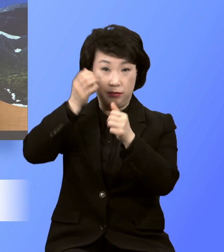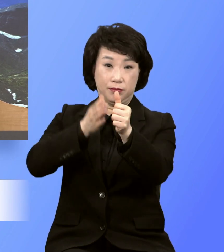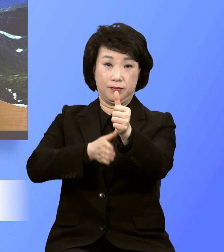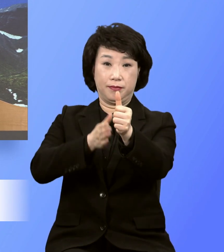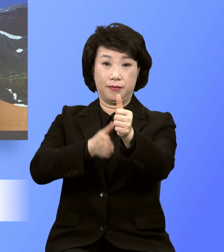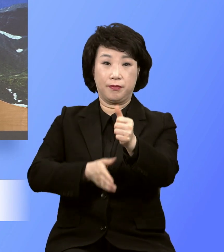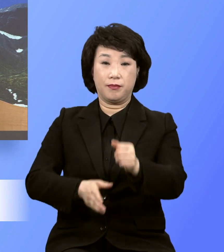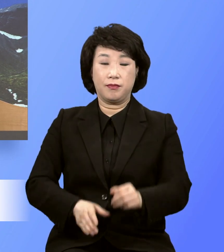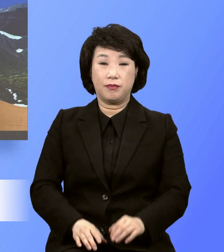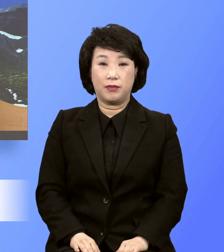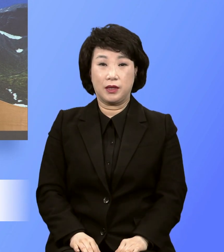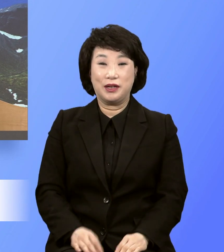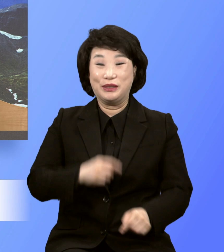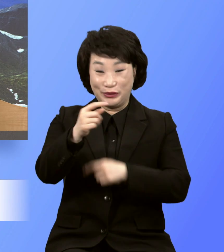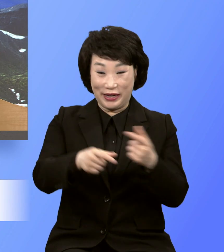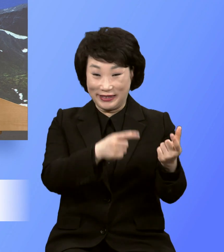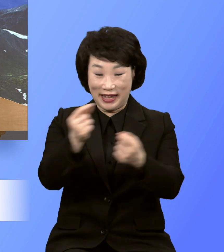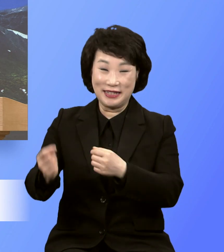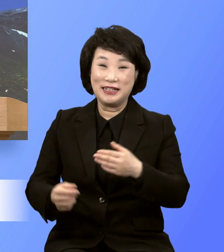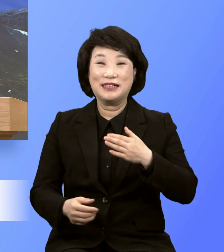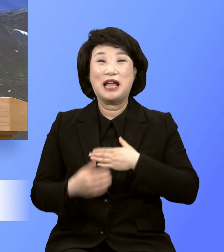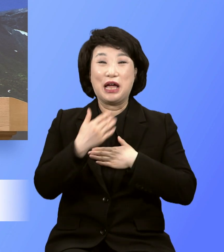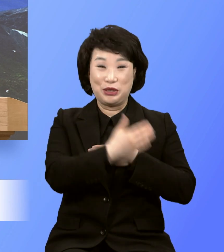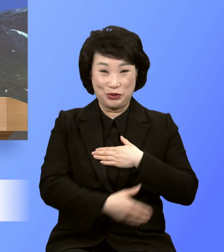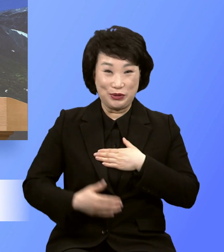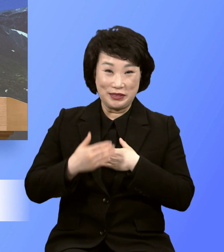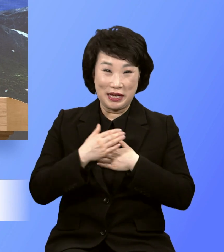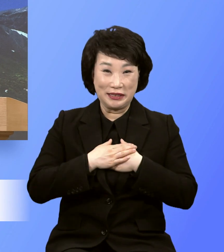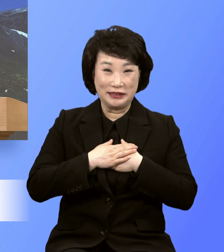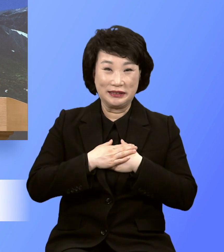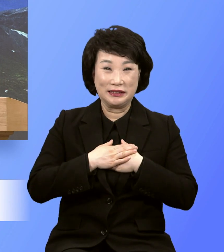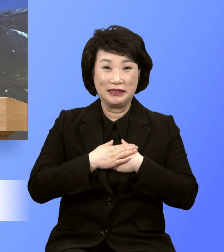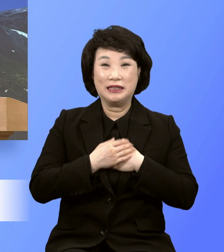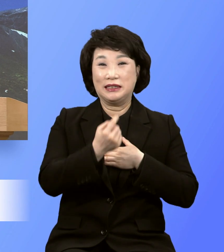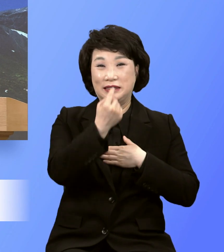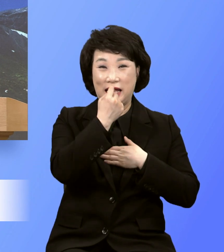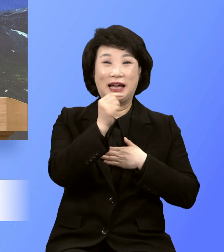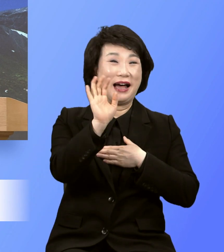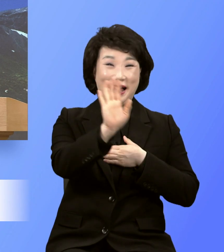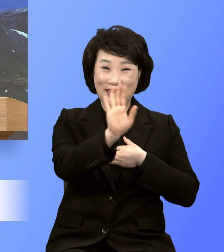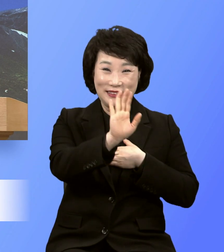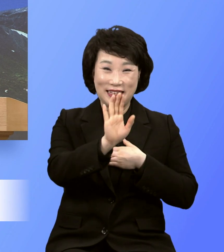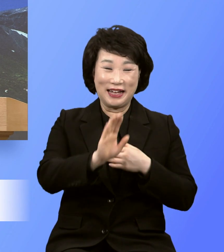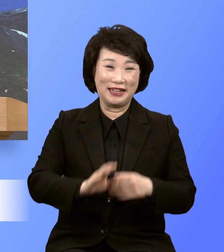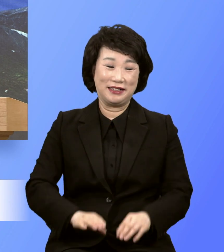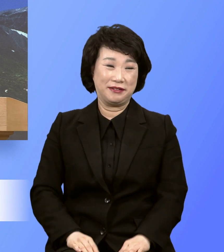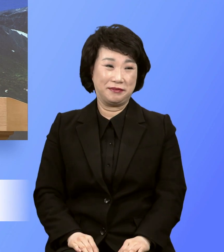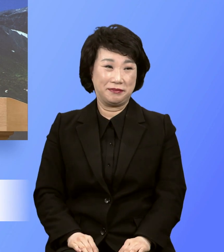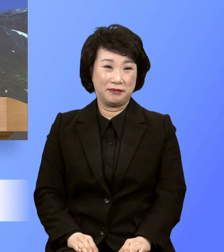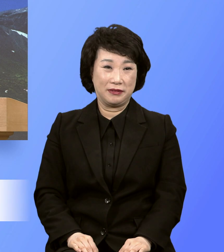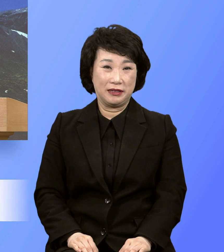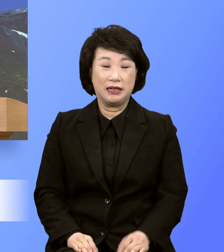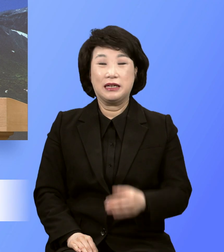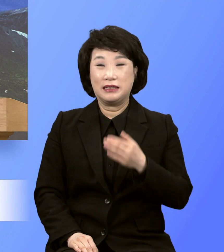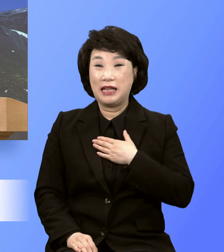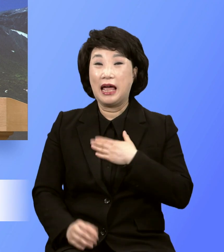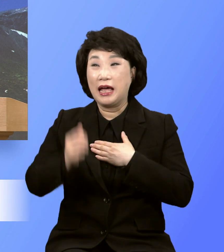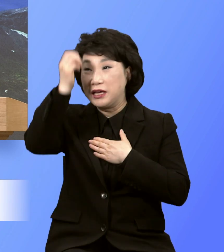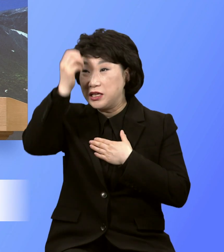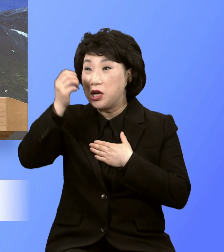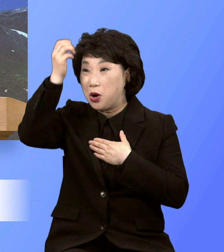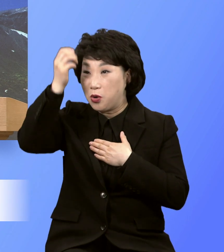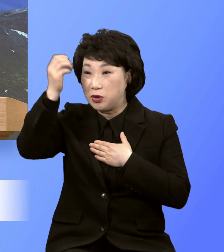합니다. 따라서 합니다. 나의 육체는 내가 아니다. 내